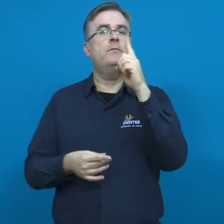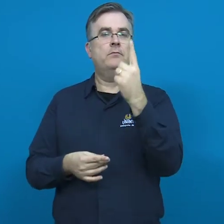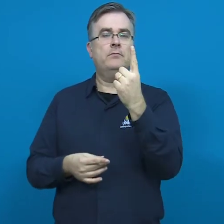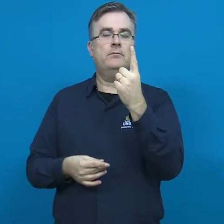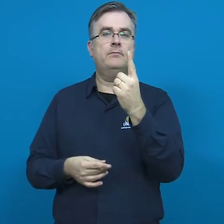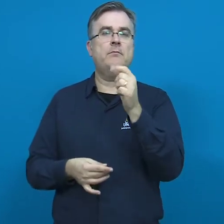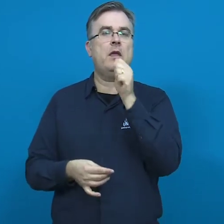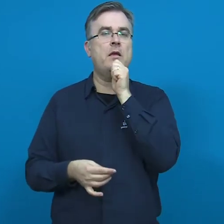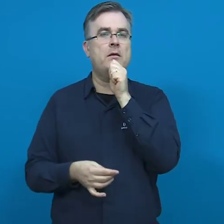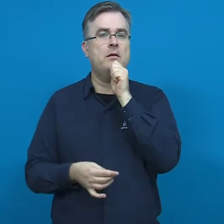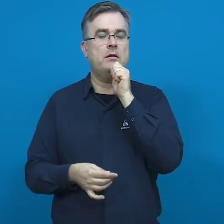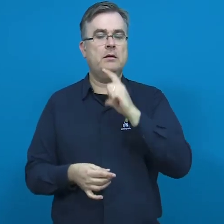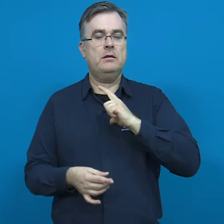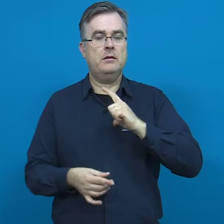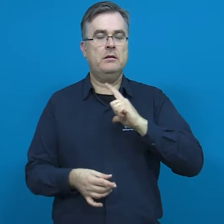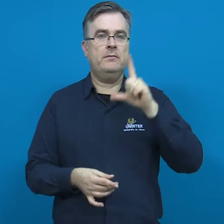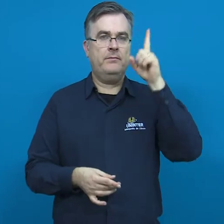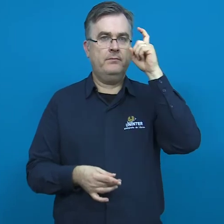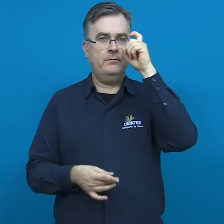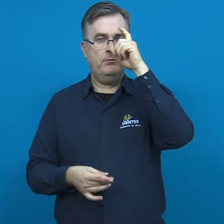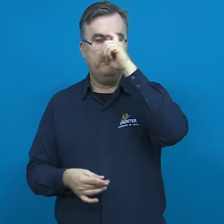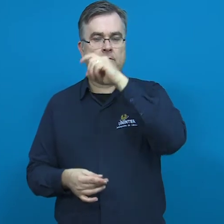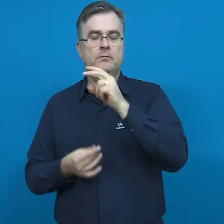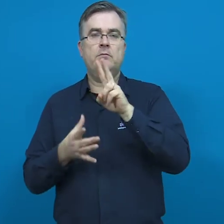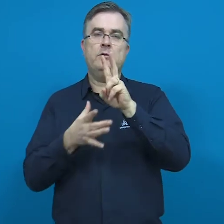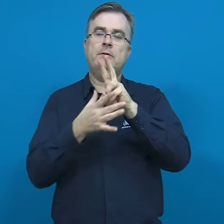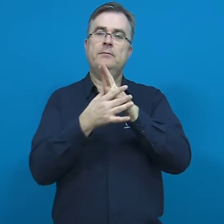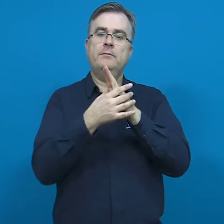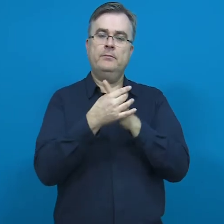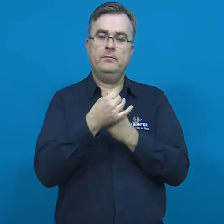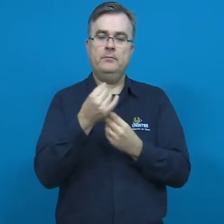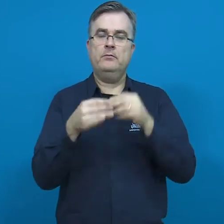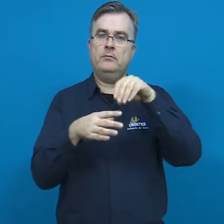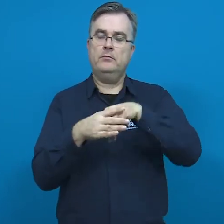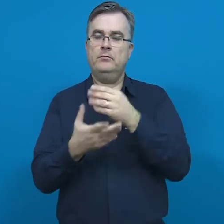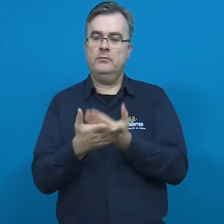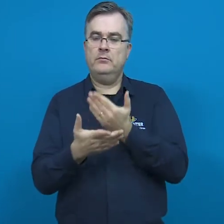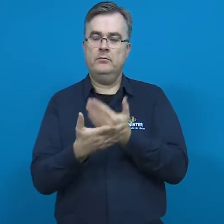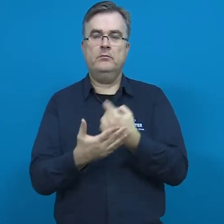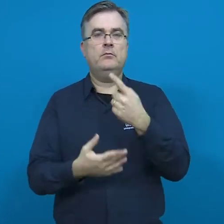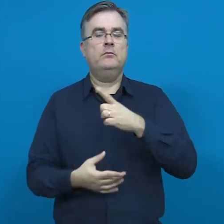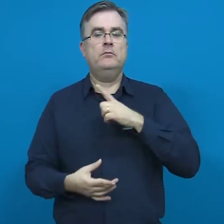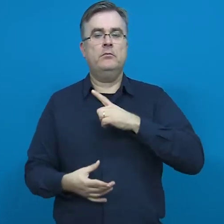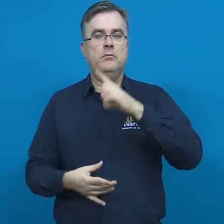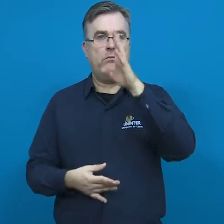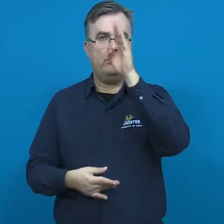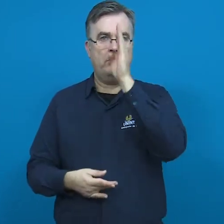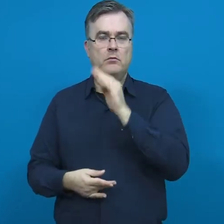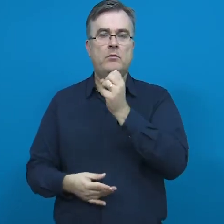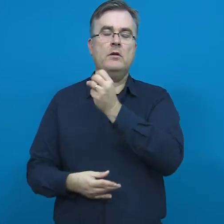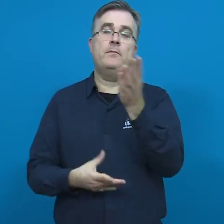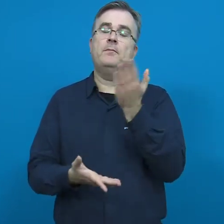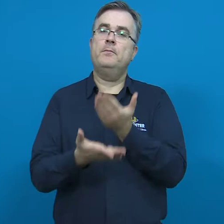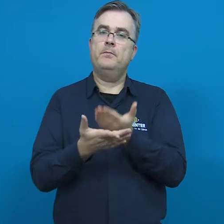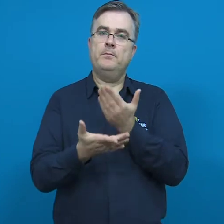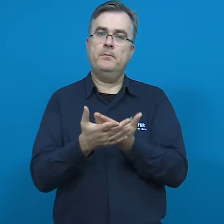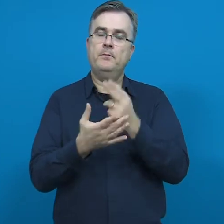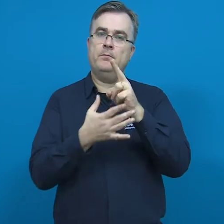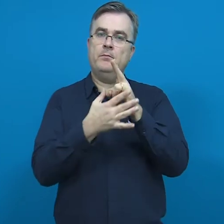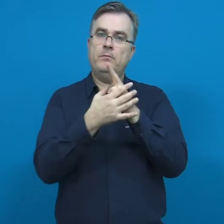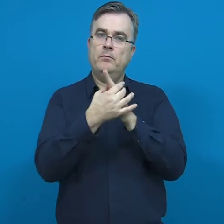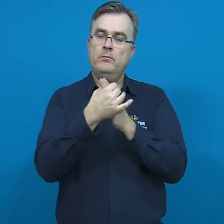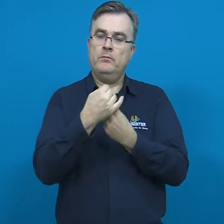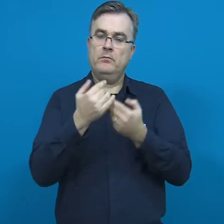como L1. Ainda existe um pouco de dificuldade do bilinguismo dentro das escolas. Nós temos no Brasil algumas